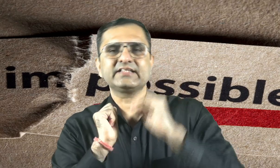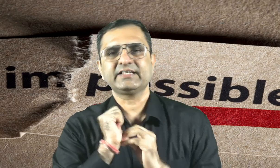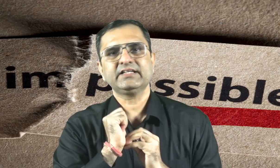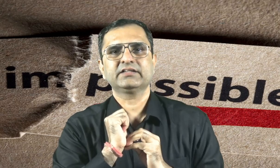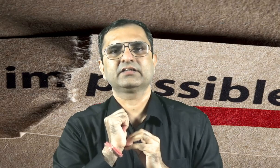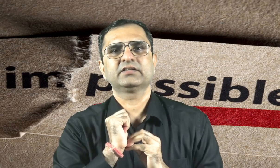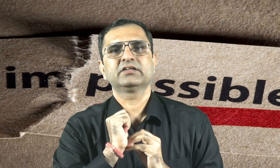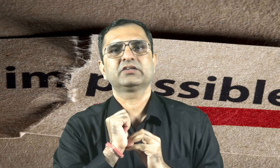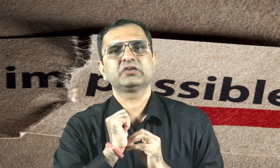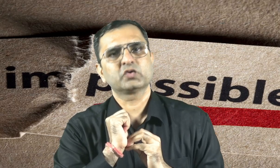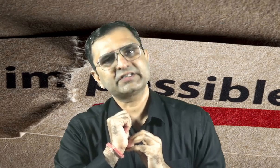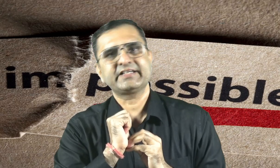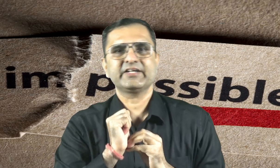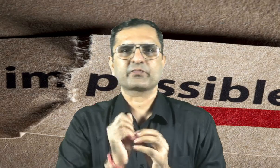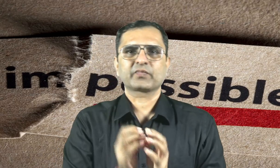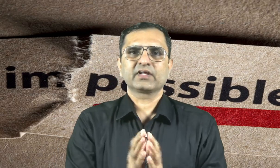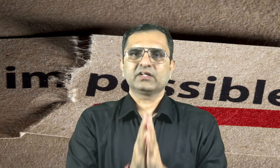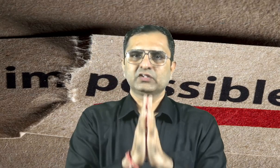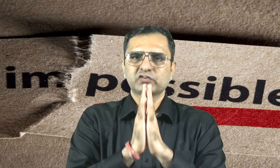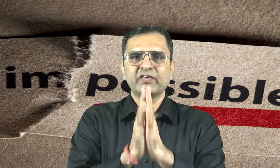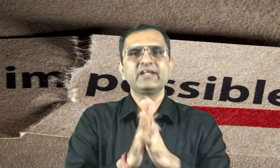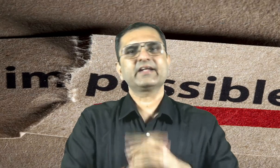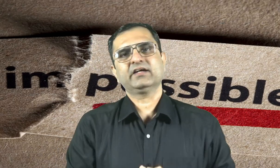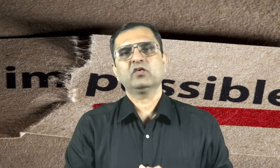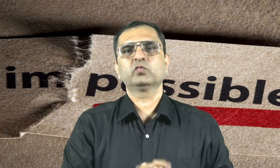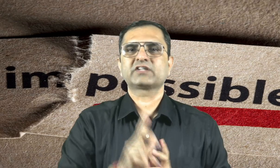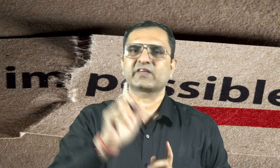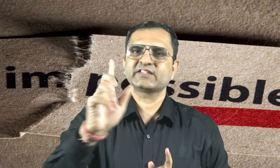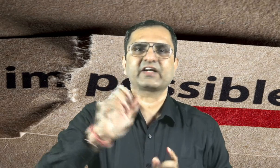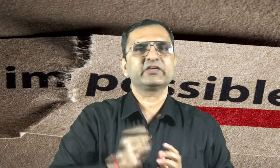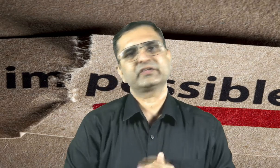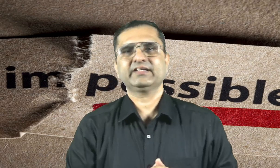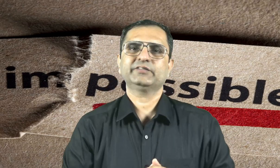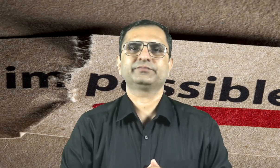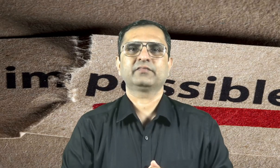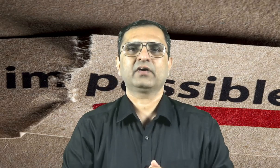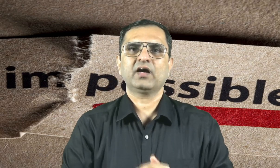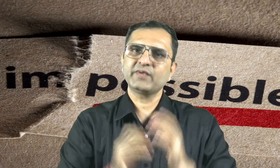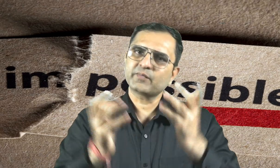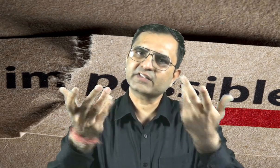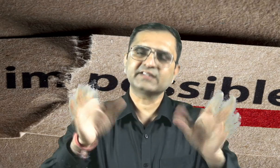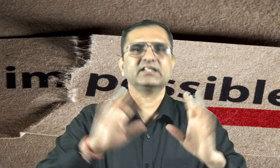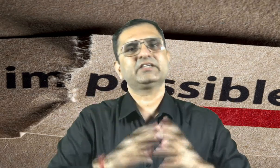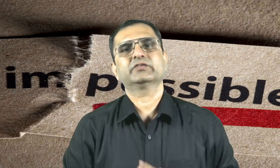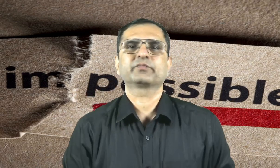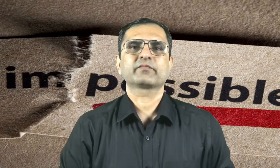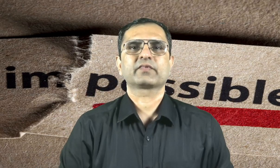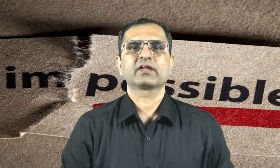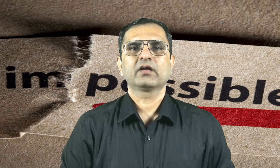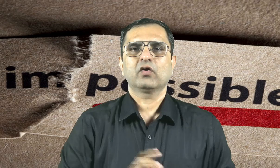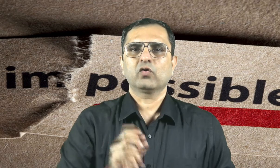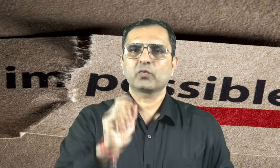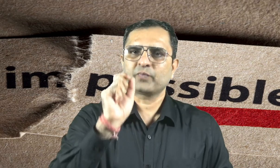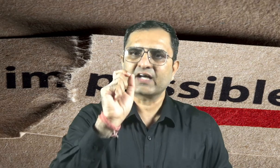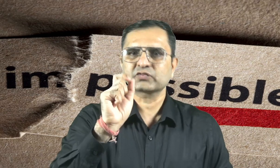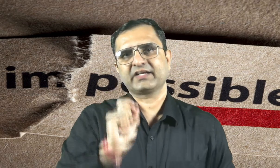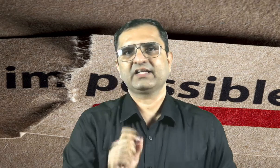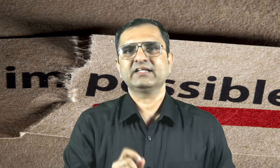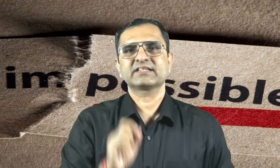चाहिए दोस्त देखिए जो फेलियर है ना वो दरवाजे पर खड़ी होती है अपने आप अंदर आ जाती है वो और पास होने के लिए सक्सेस